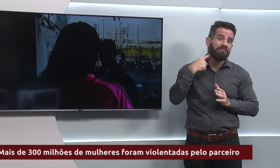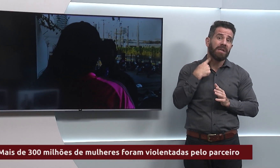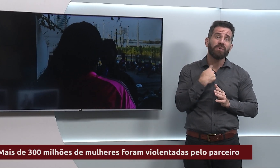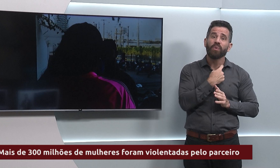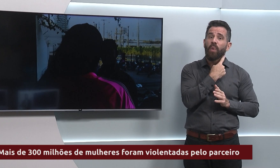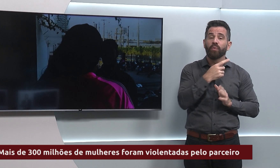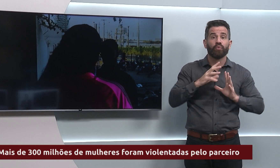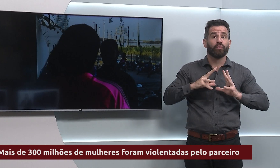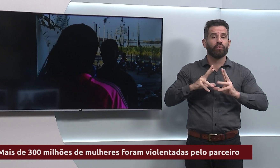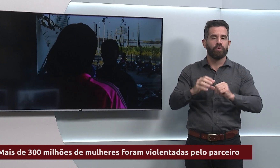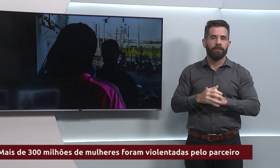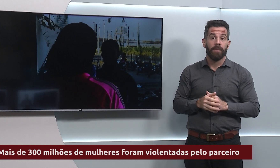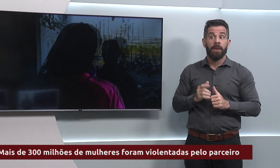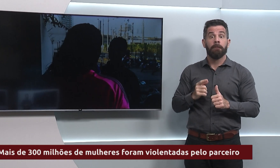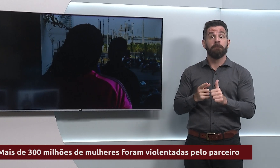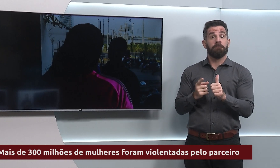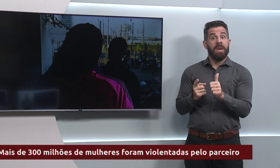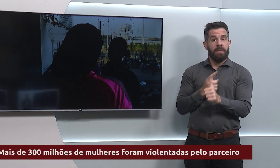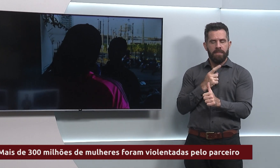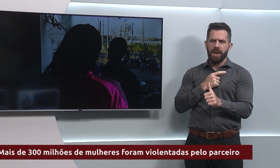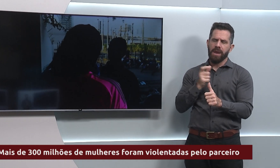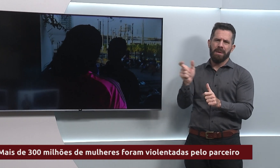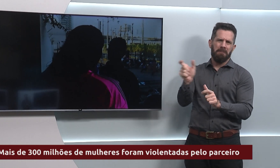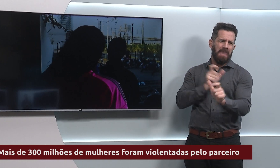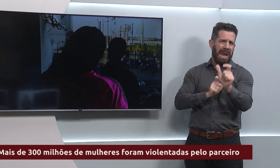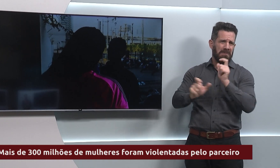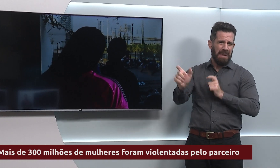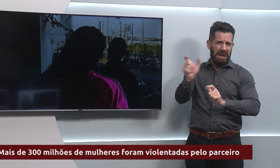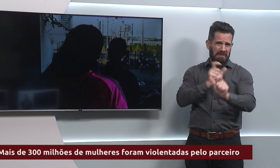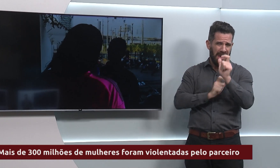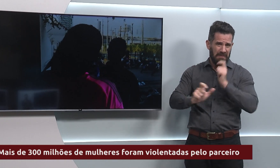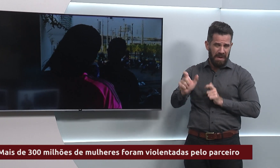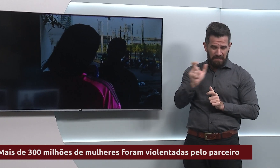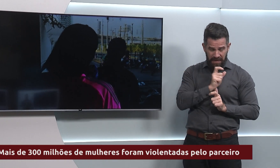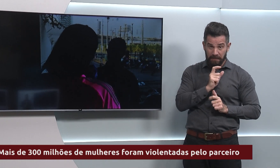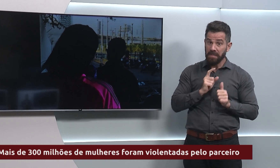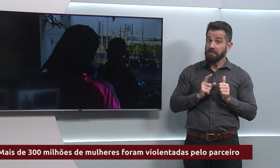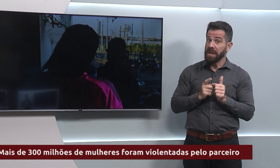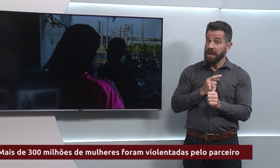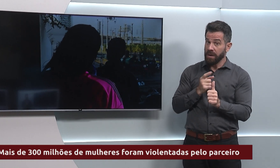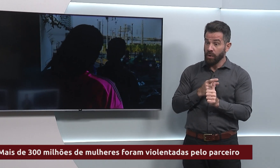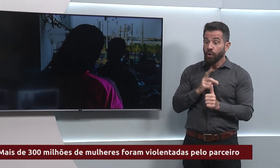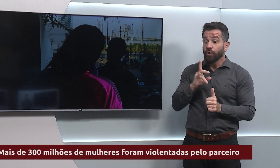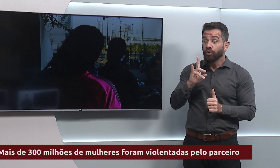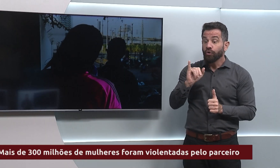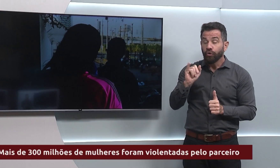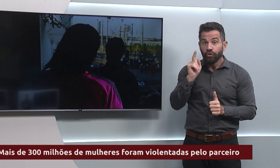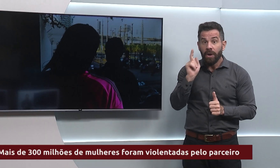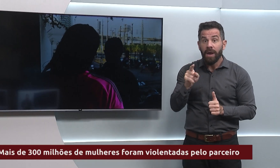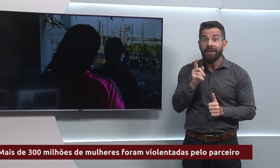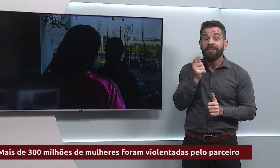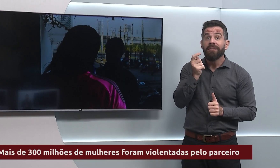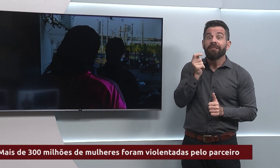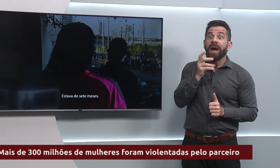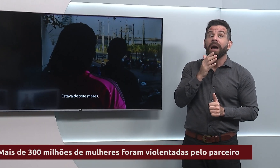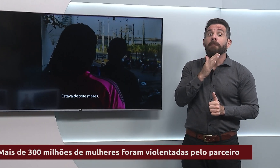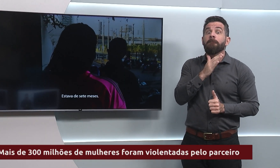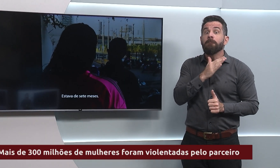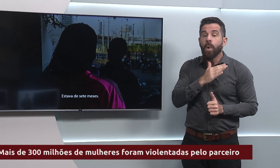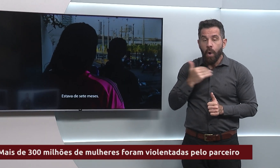tornaram físicas. A vítima recorda que no dia em que quase morreu, ela estava grávida da filha. Estava de 7